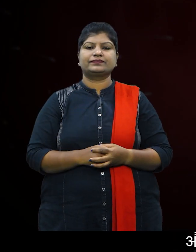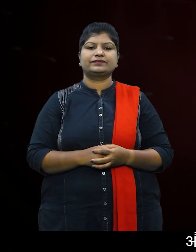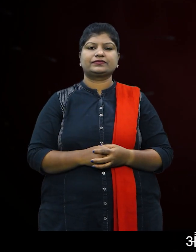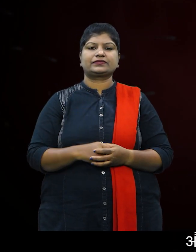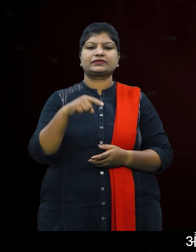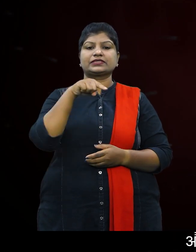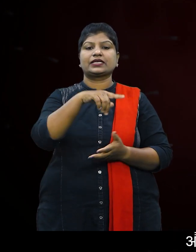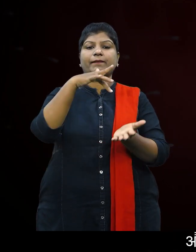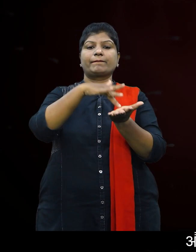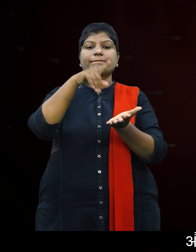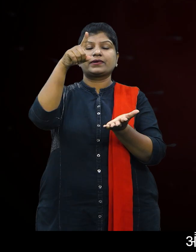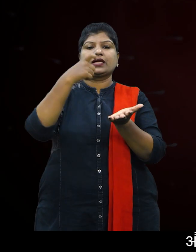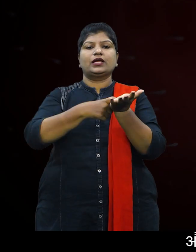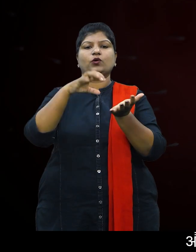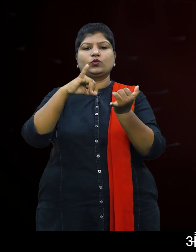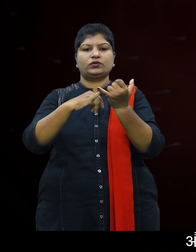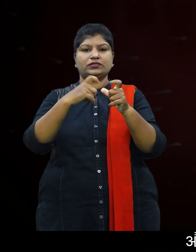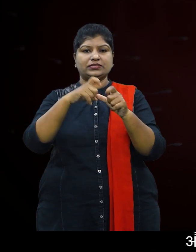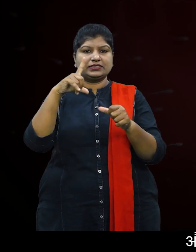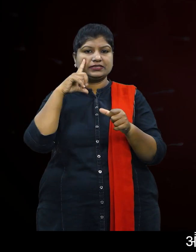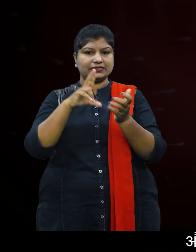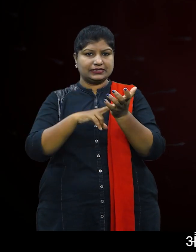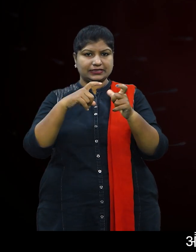और उनके सहयोगियों द्वारा